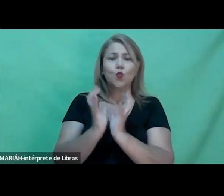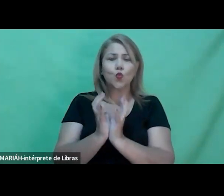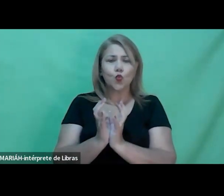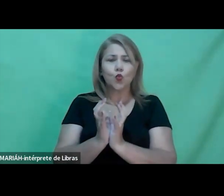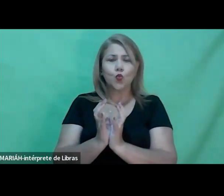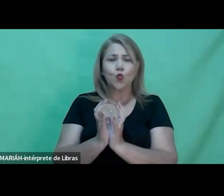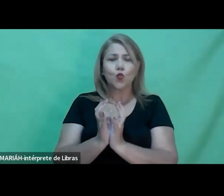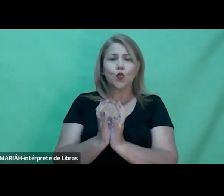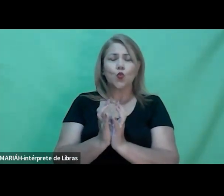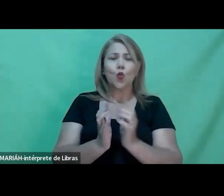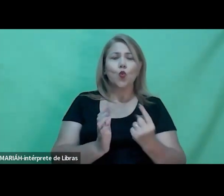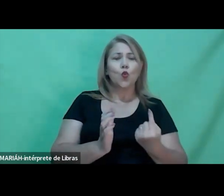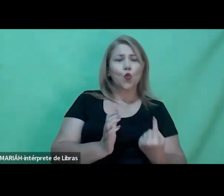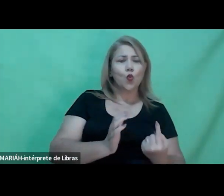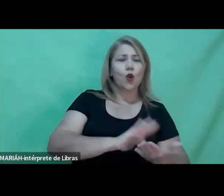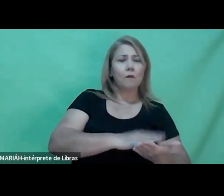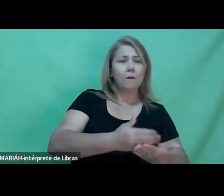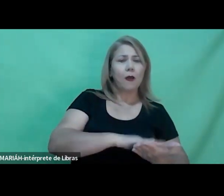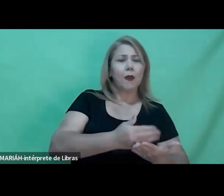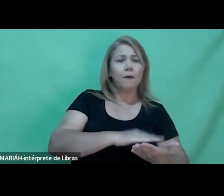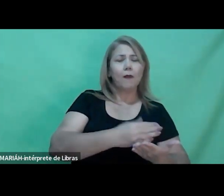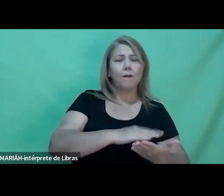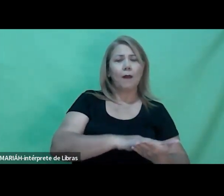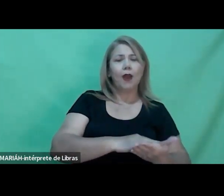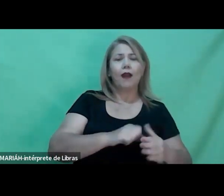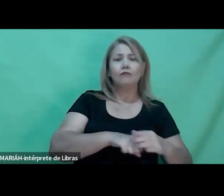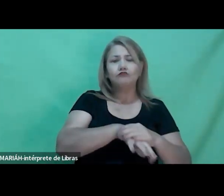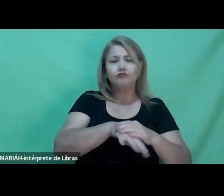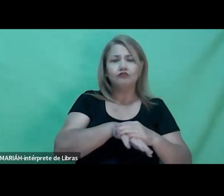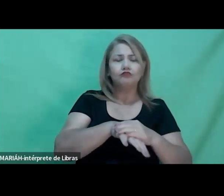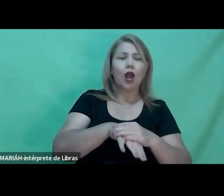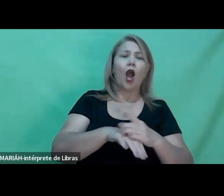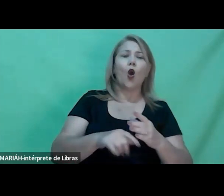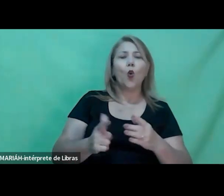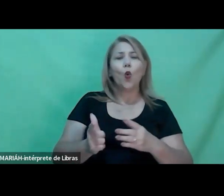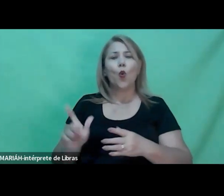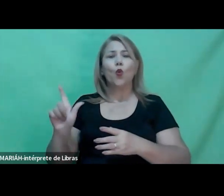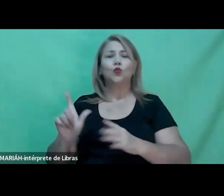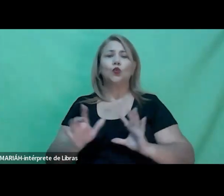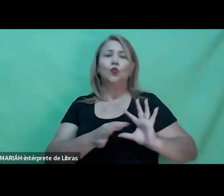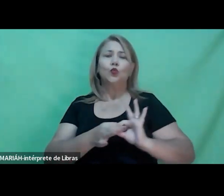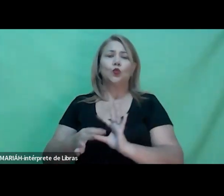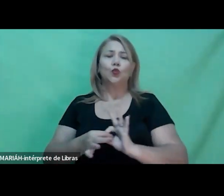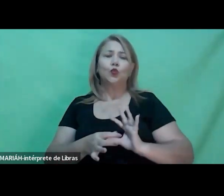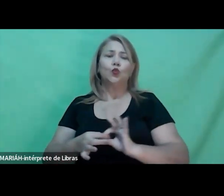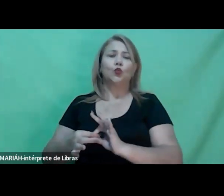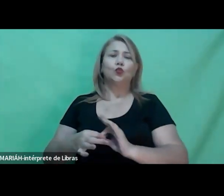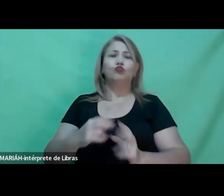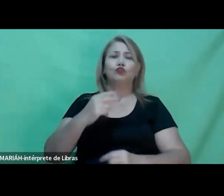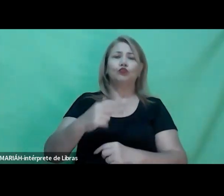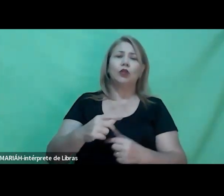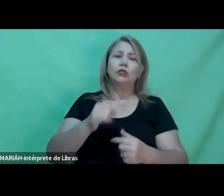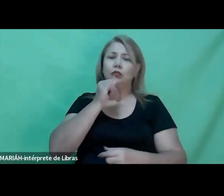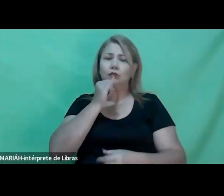interpretando lo que la persona está comunicando y otro está contextualizando con alguna